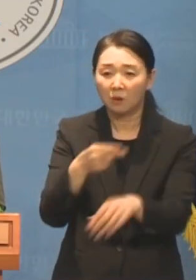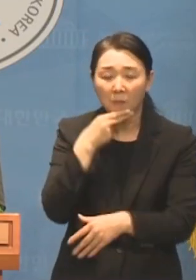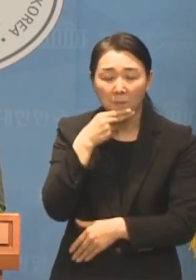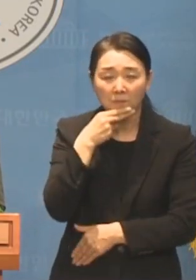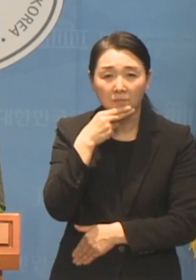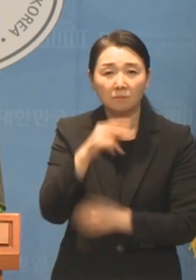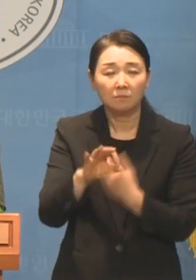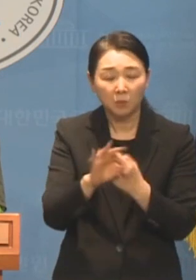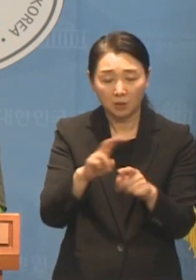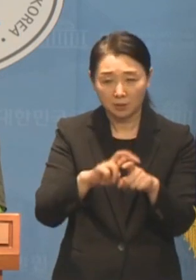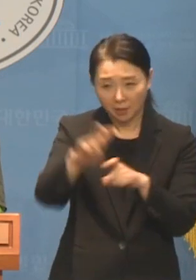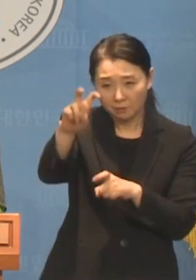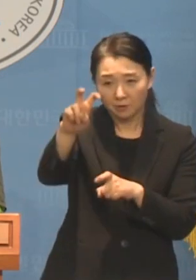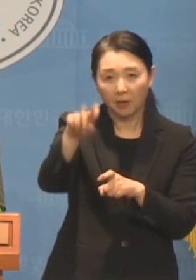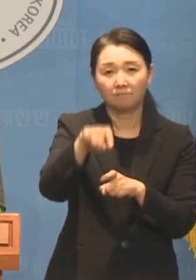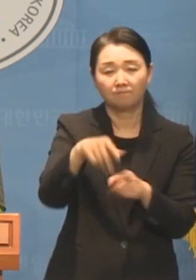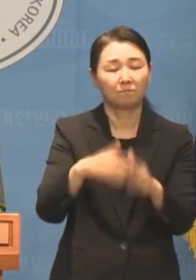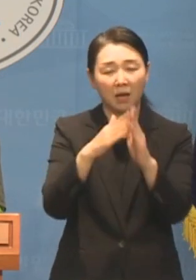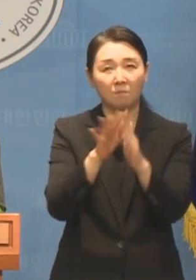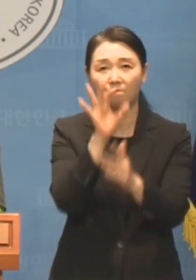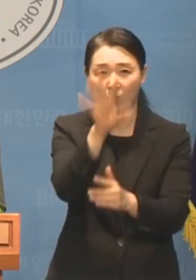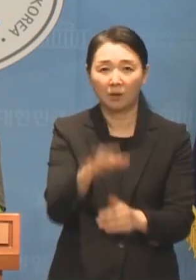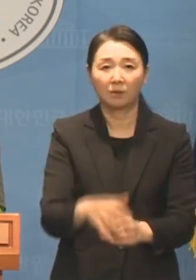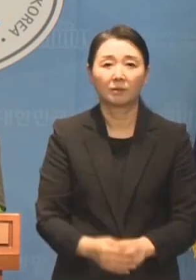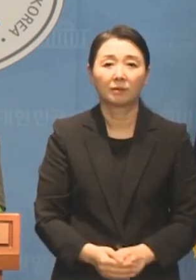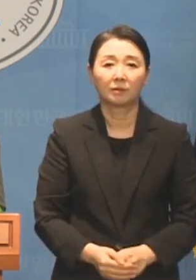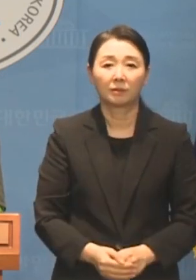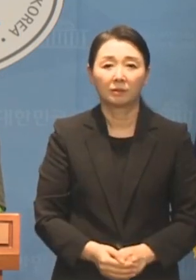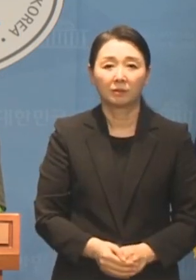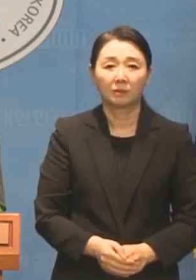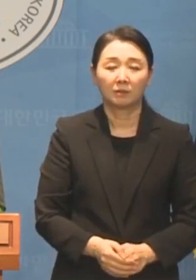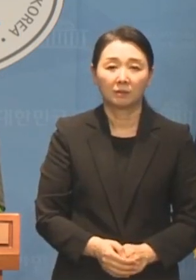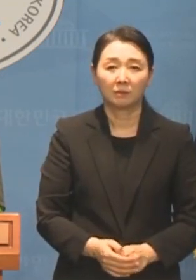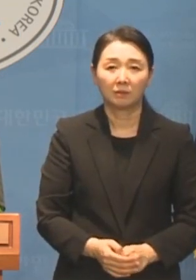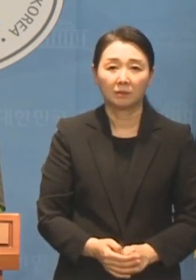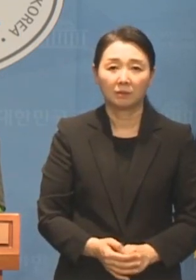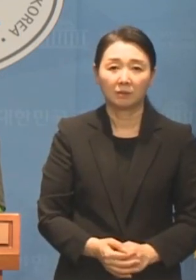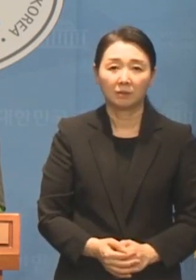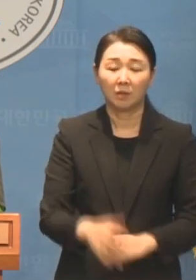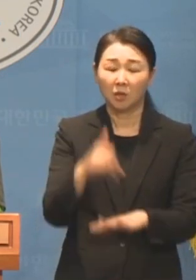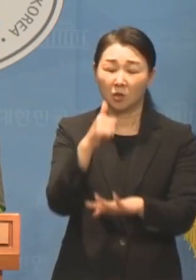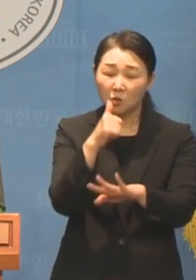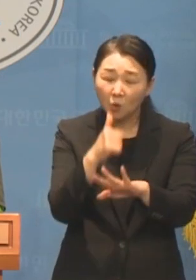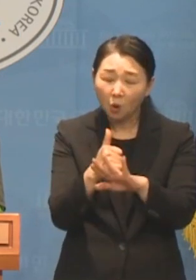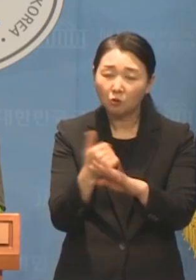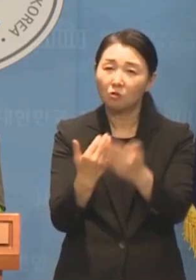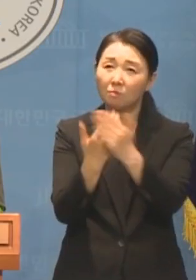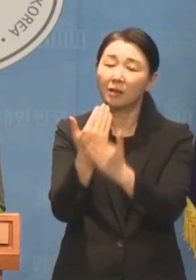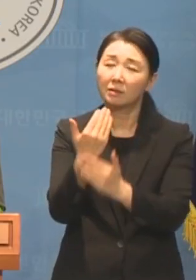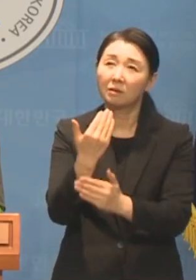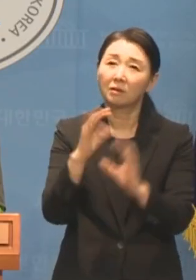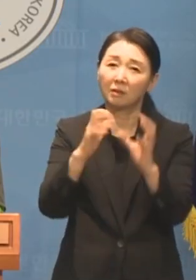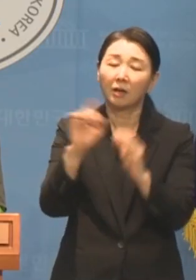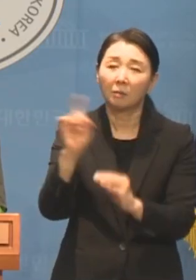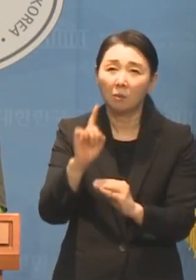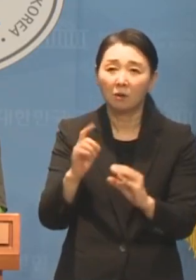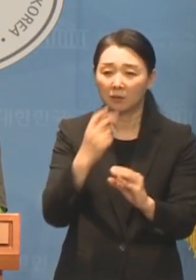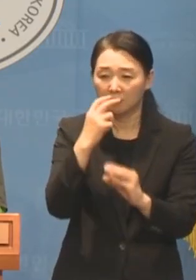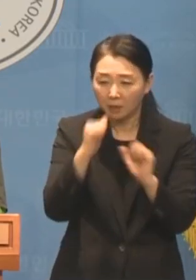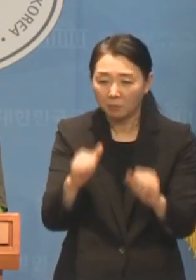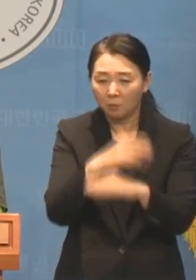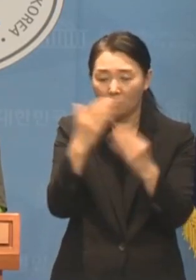한 케이블카 설치는 불가능합니다. 끝내 이룩할 세상은 모든 생명이